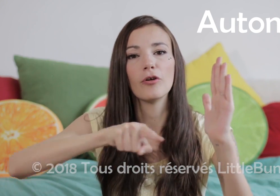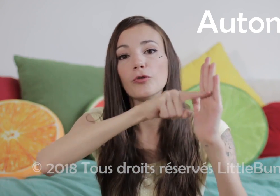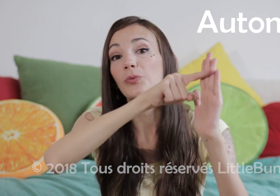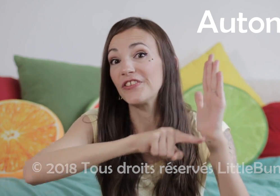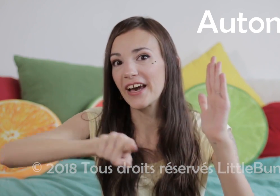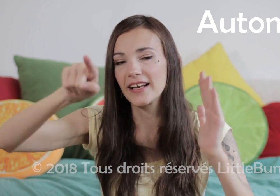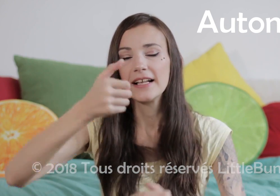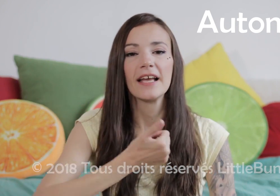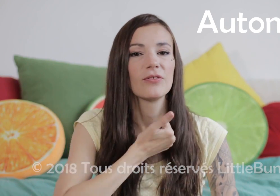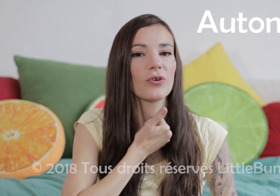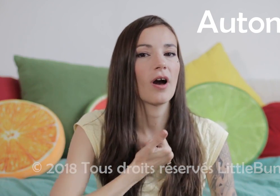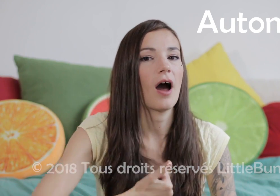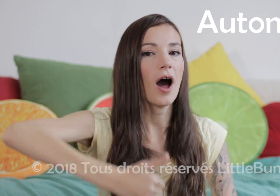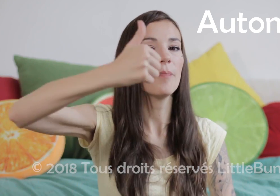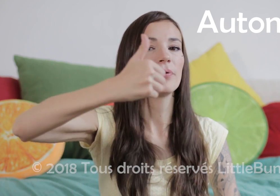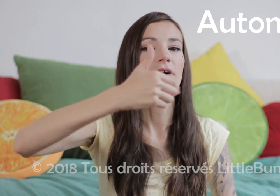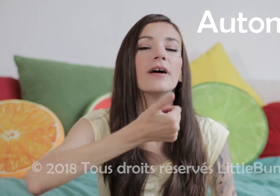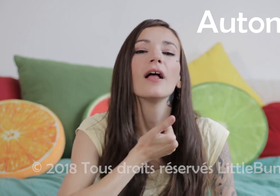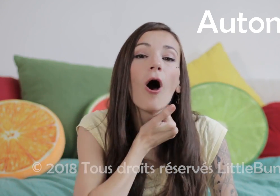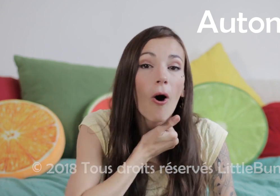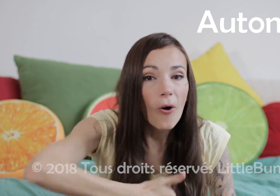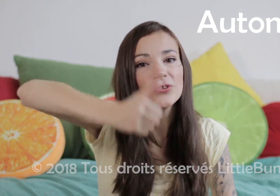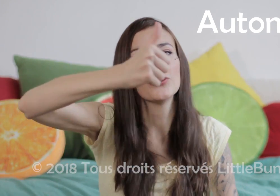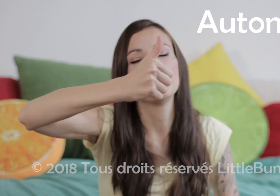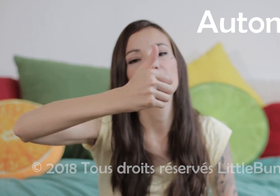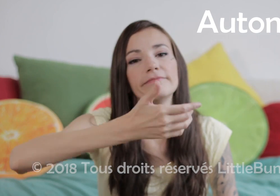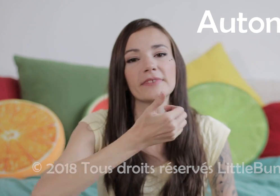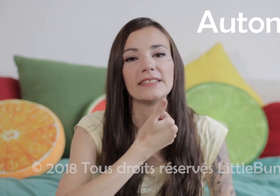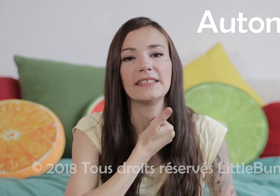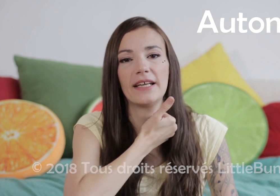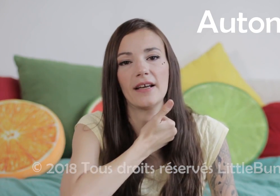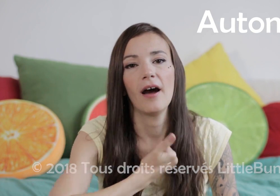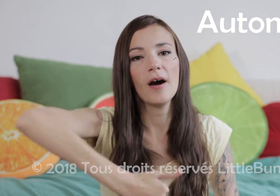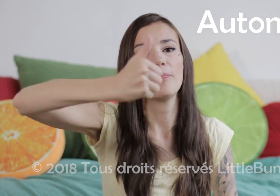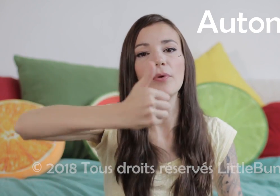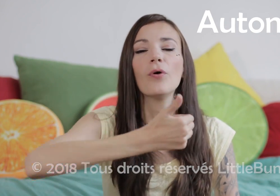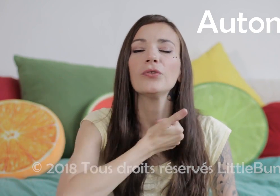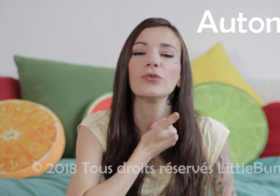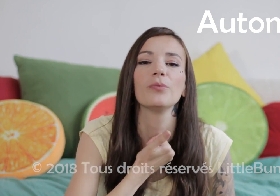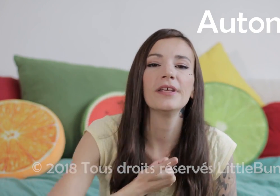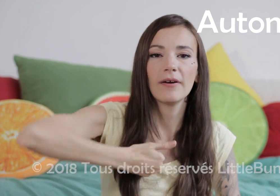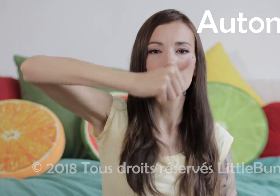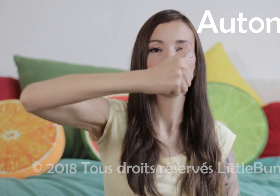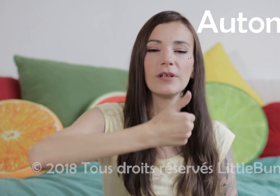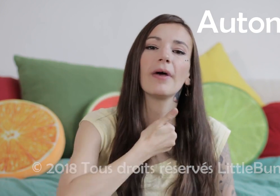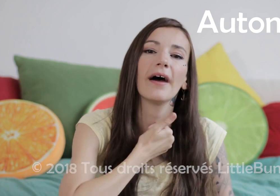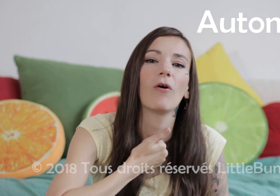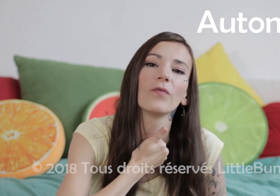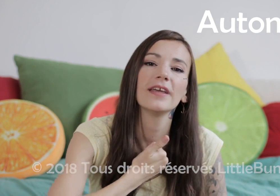un demi-cercle. Donc hop, autonomie. C'est hop, autonomie. On se libère, on est,